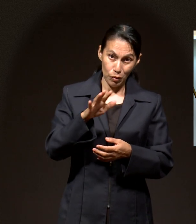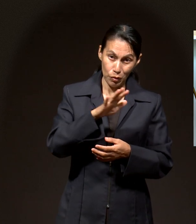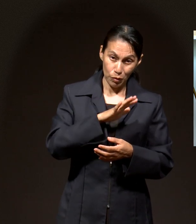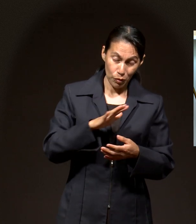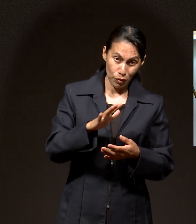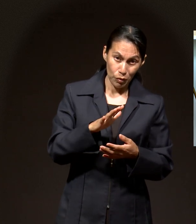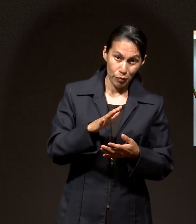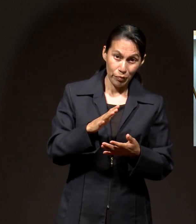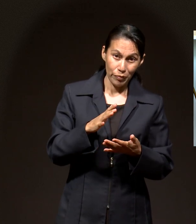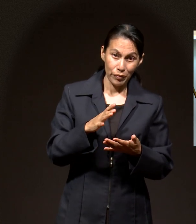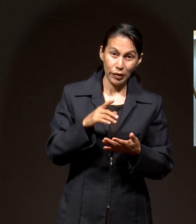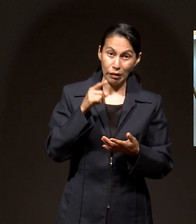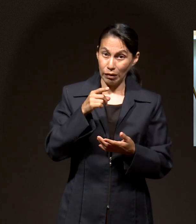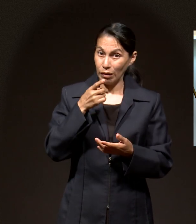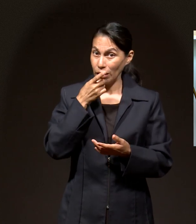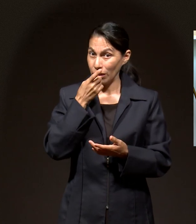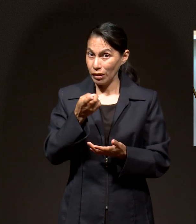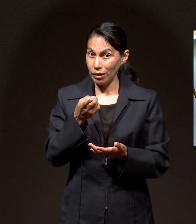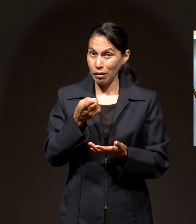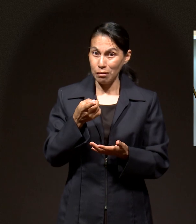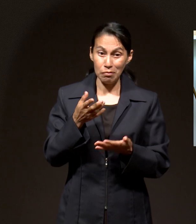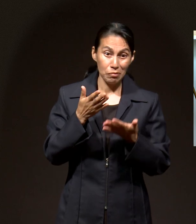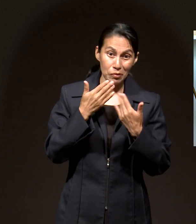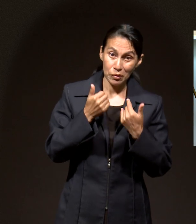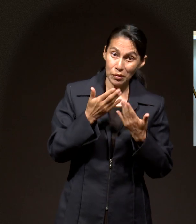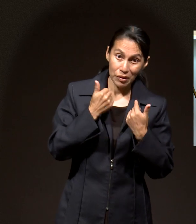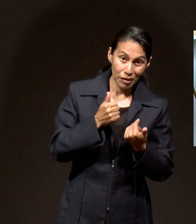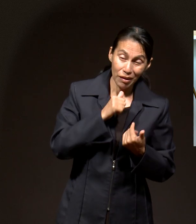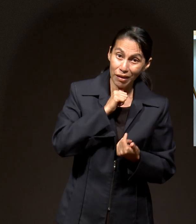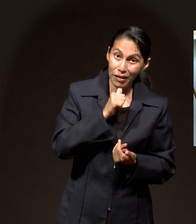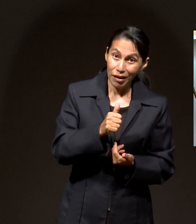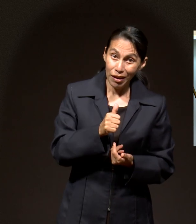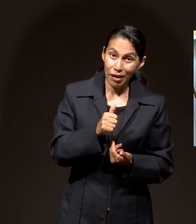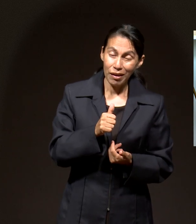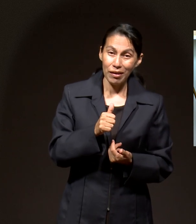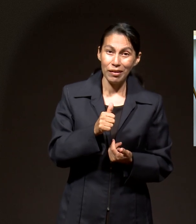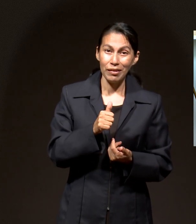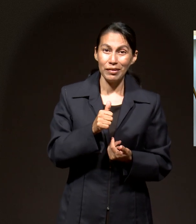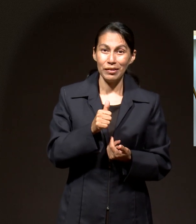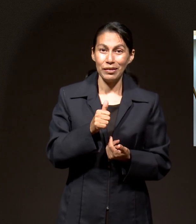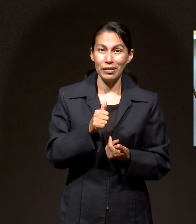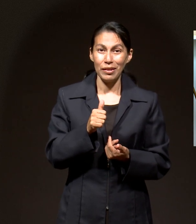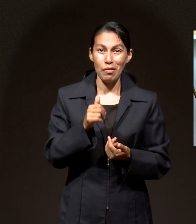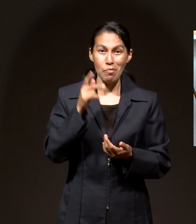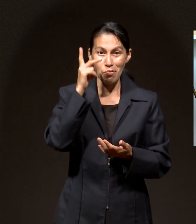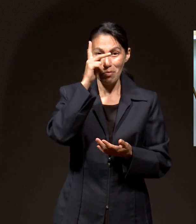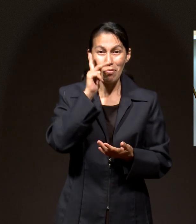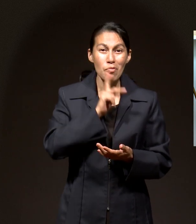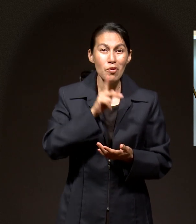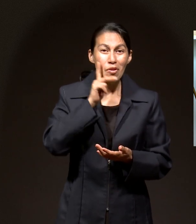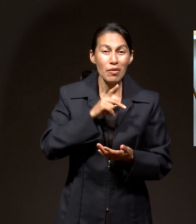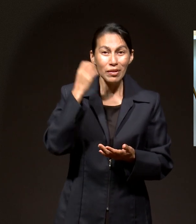y espero en Dios que se confirme cada vez que él está diciendo que no tiene nada y